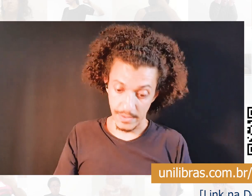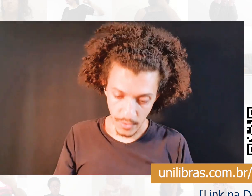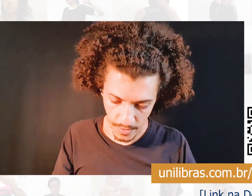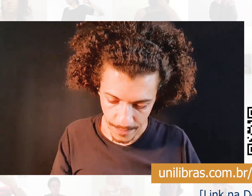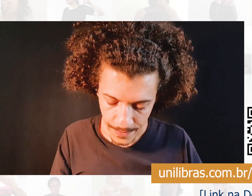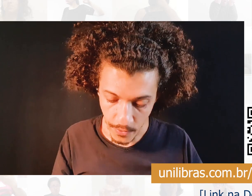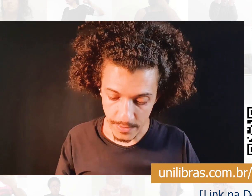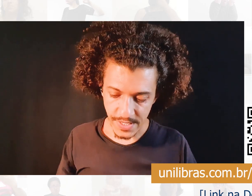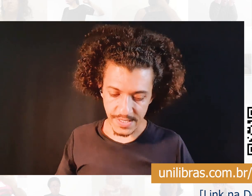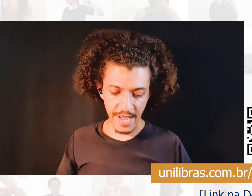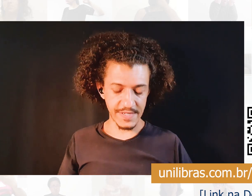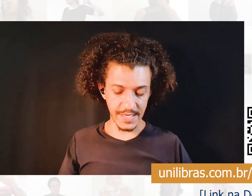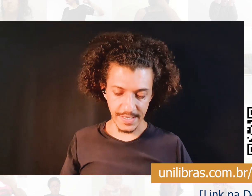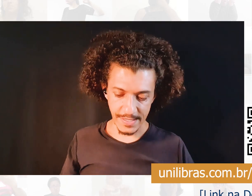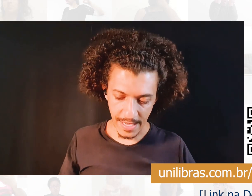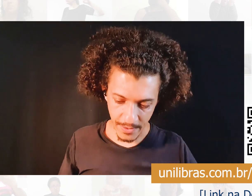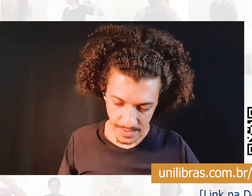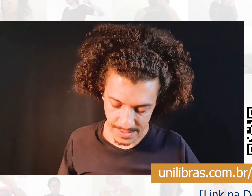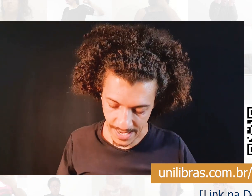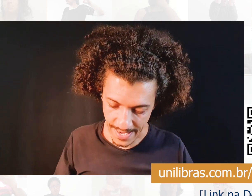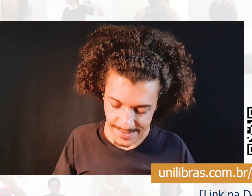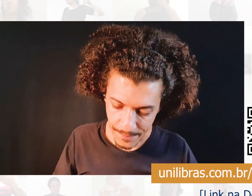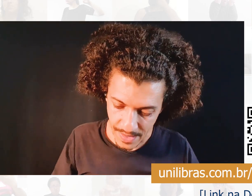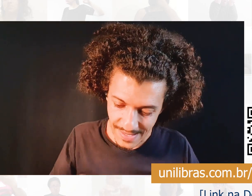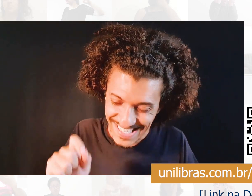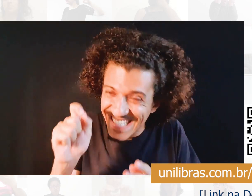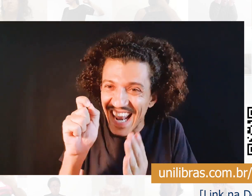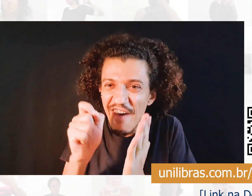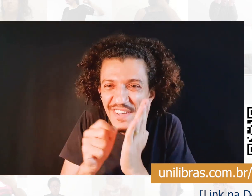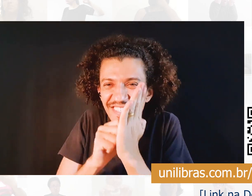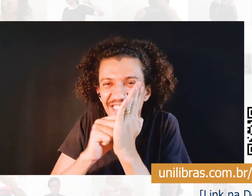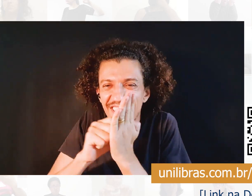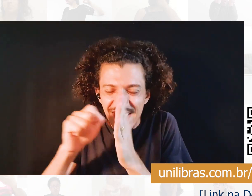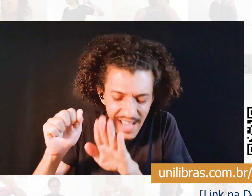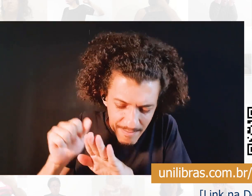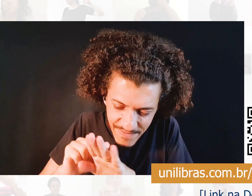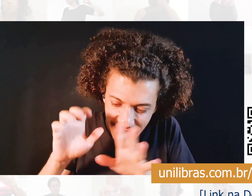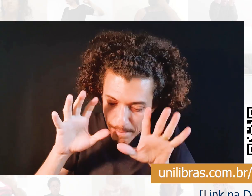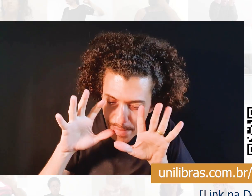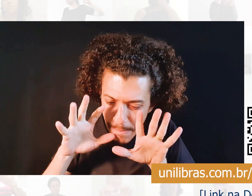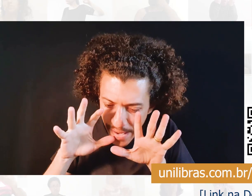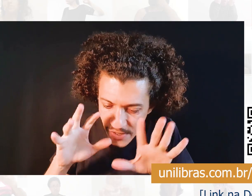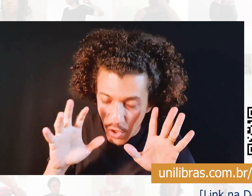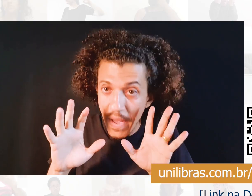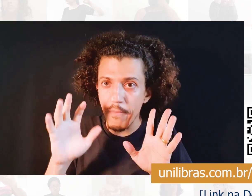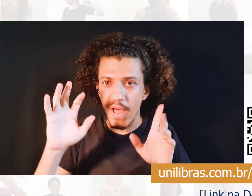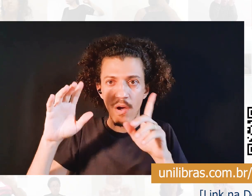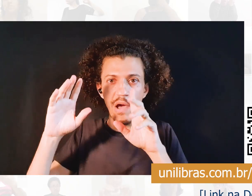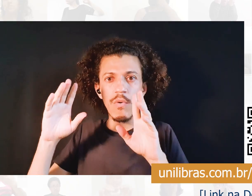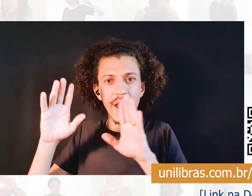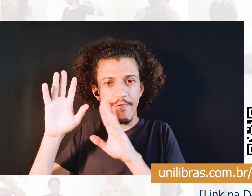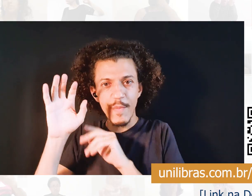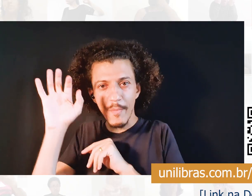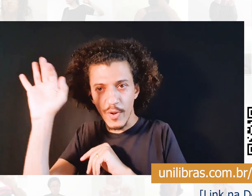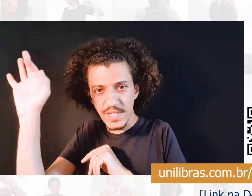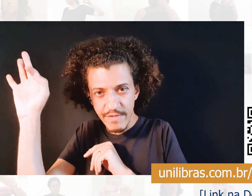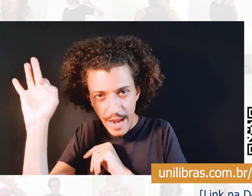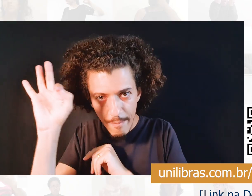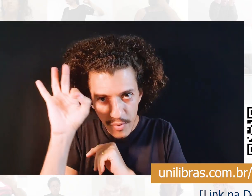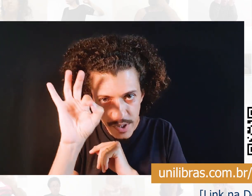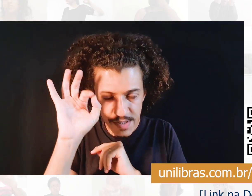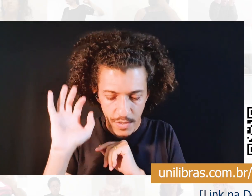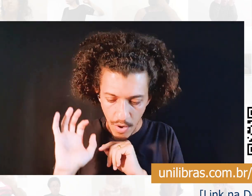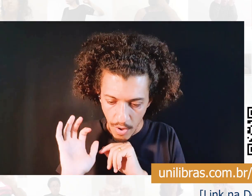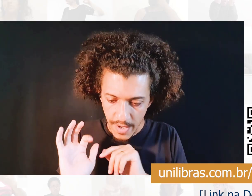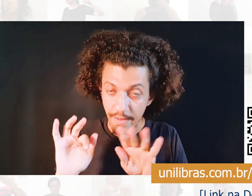No computador, quando se escreve a escrita da língua de sinais, se escreve assim e fica bem pretinho mesmo. É um grafema pronto, você vai